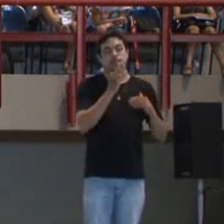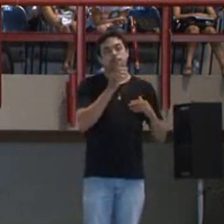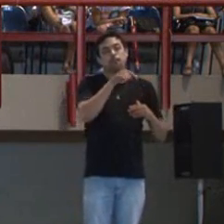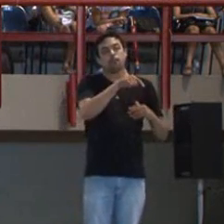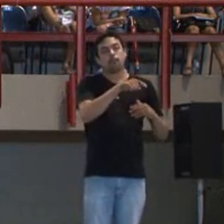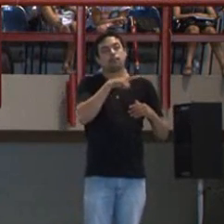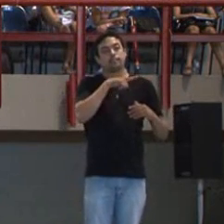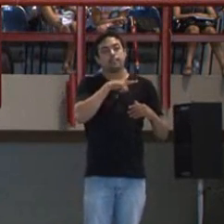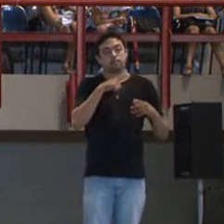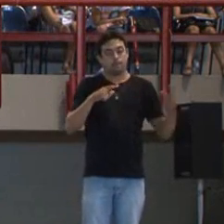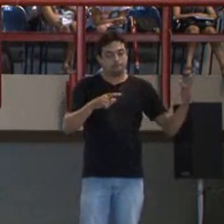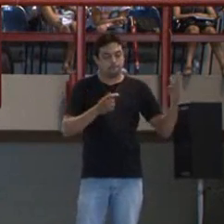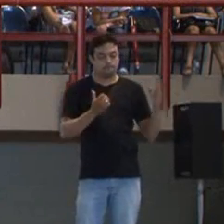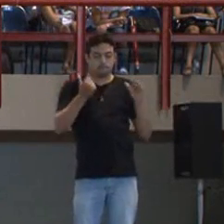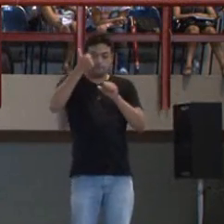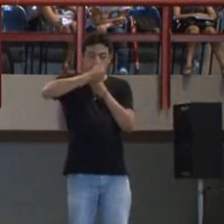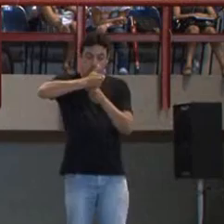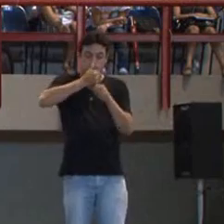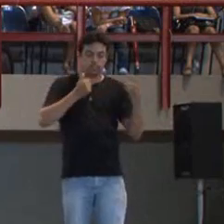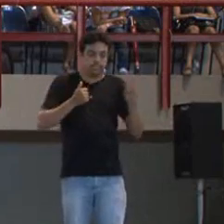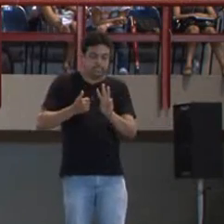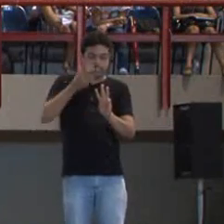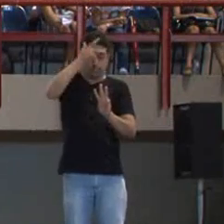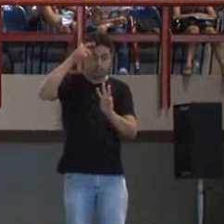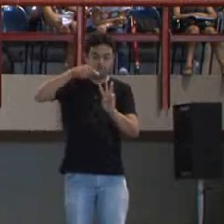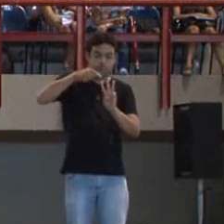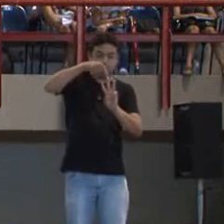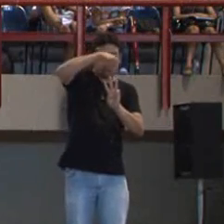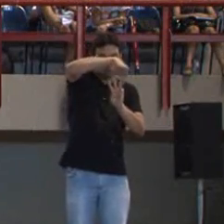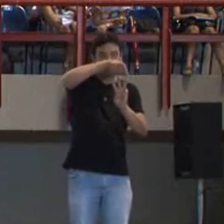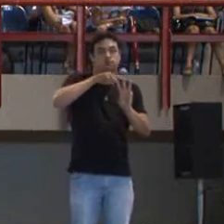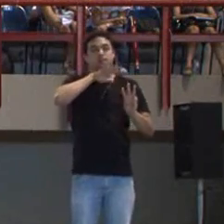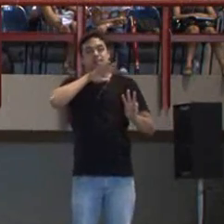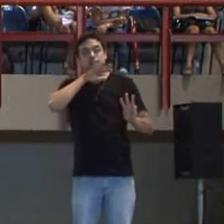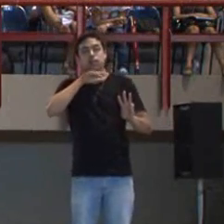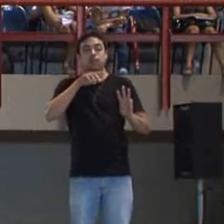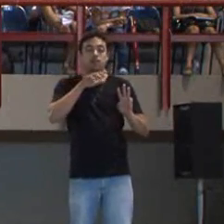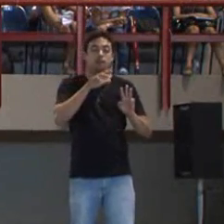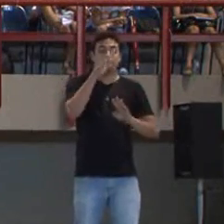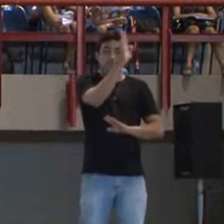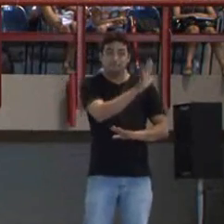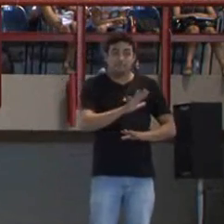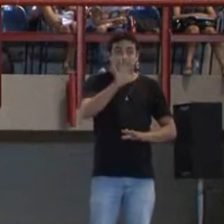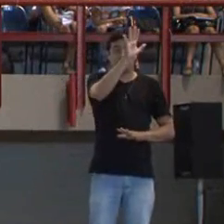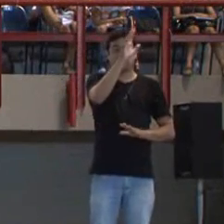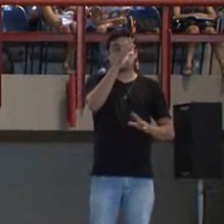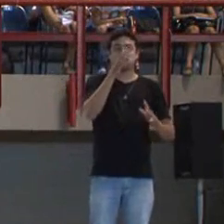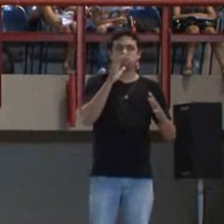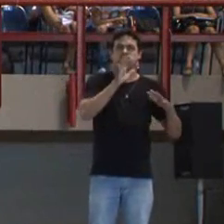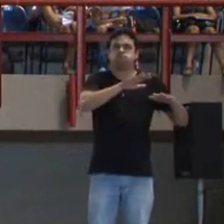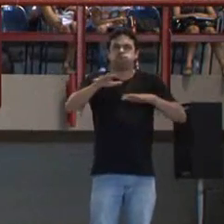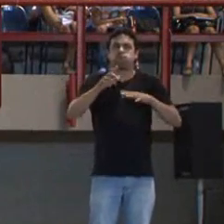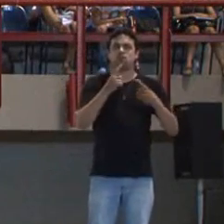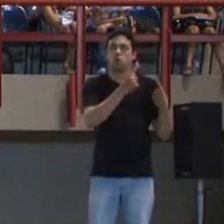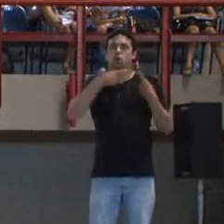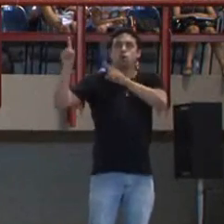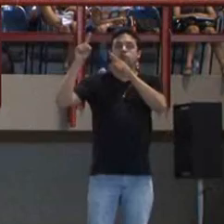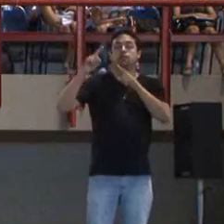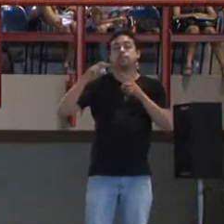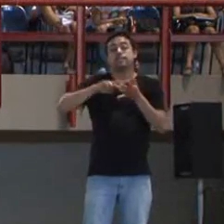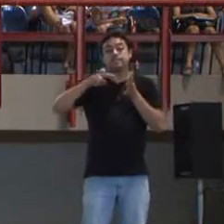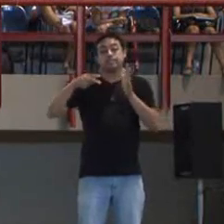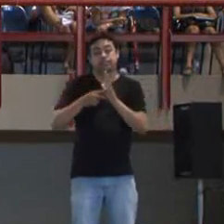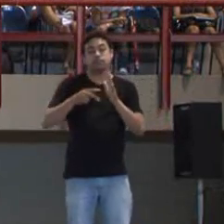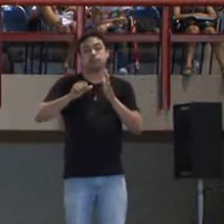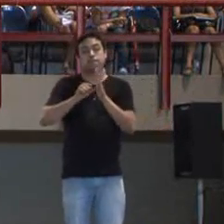são uma catástrofe, e aí vem a porrada. O Brasil reage. Essa resistência brasileira é considerada o